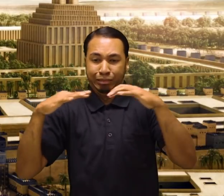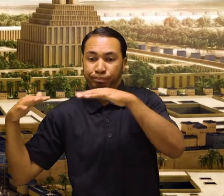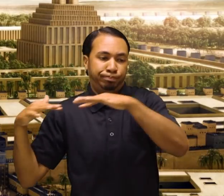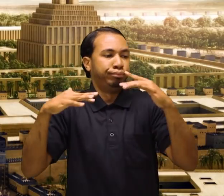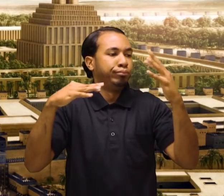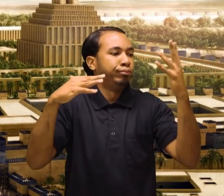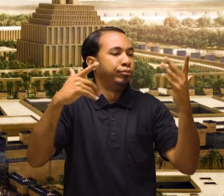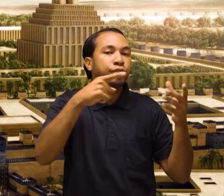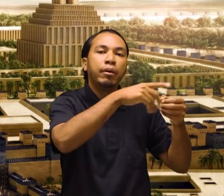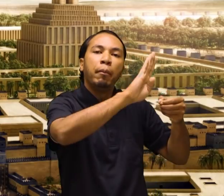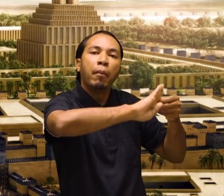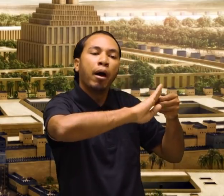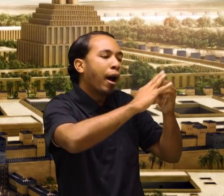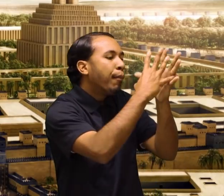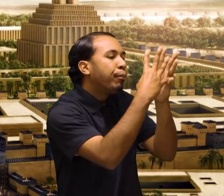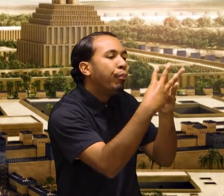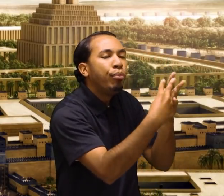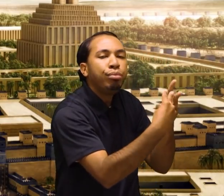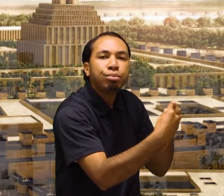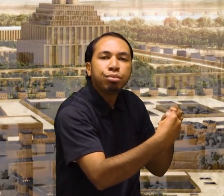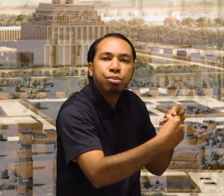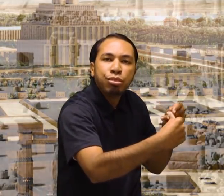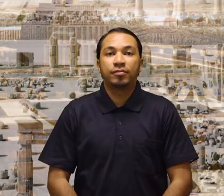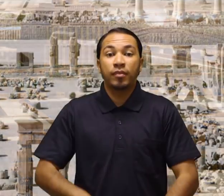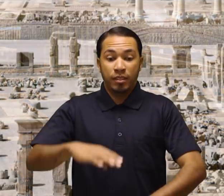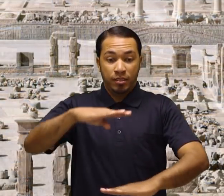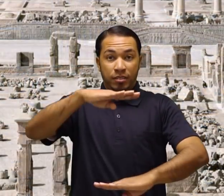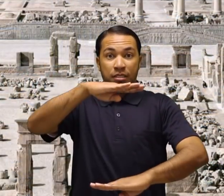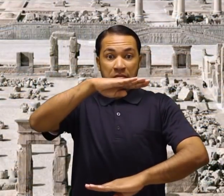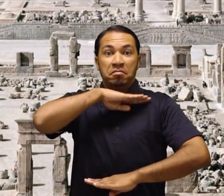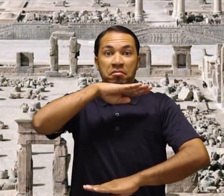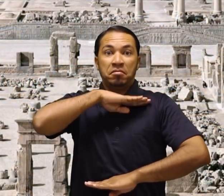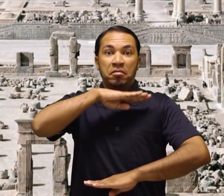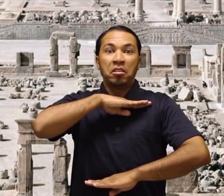venceu. Assim, Babilônia perdeu seu poder.